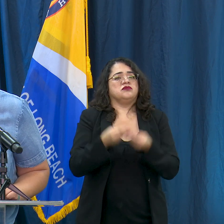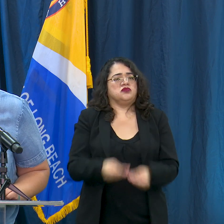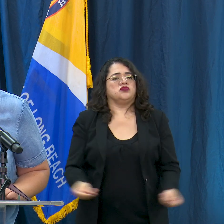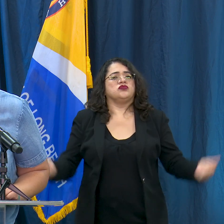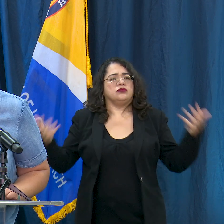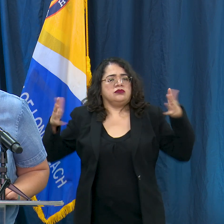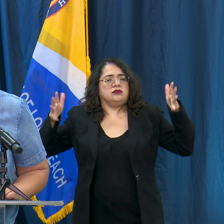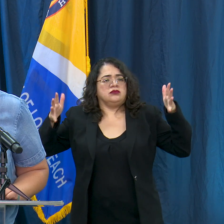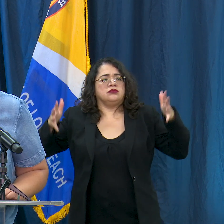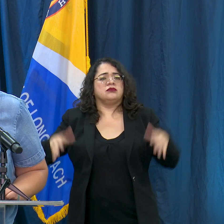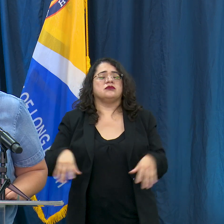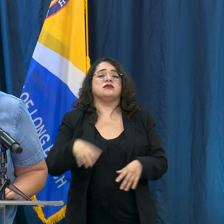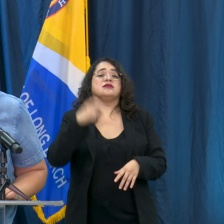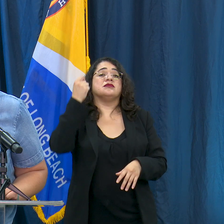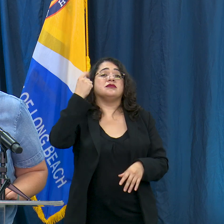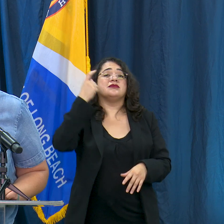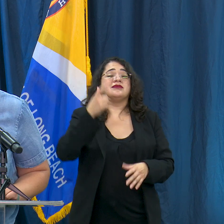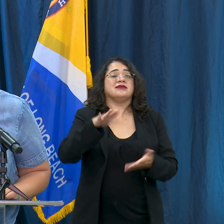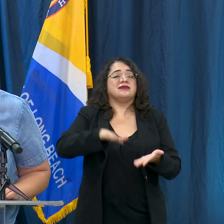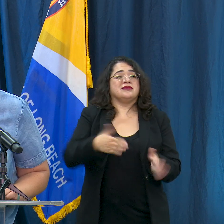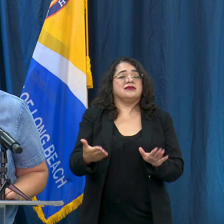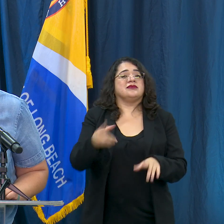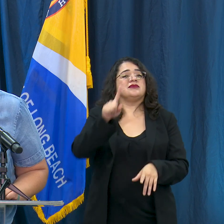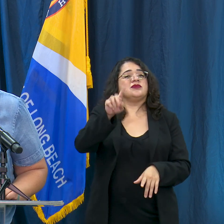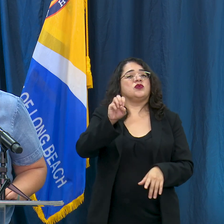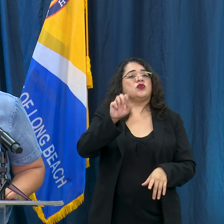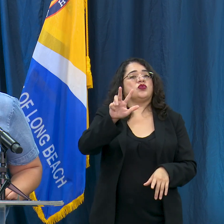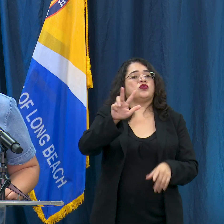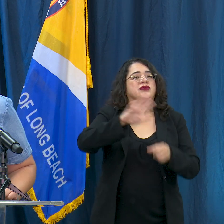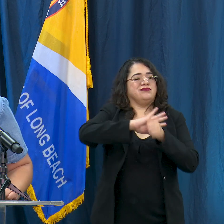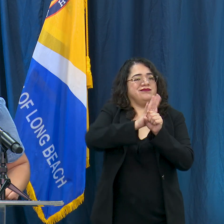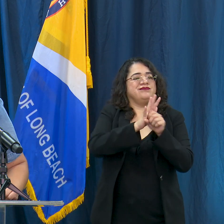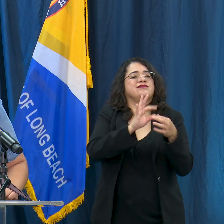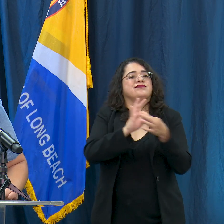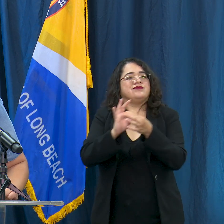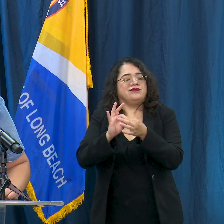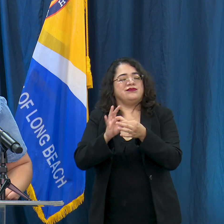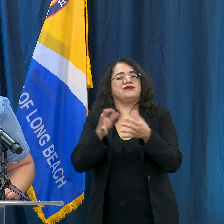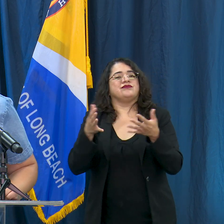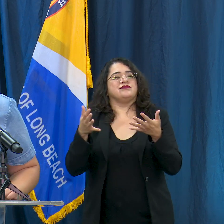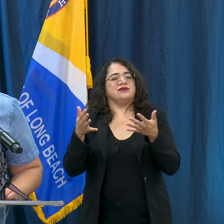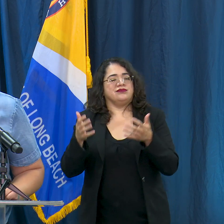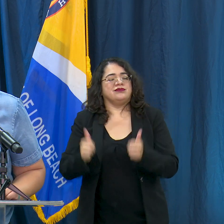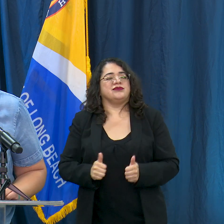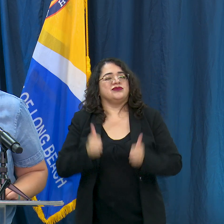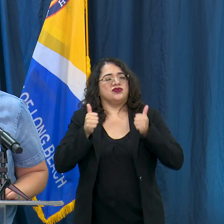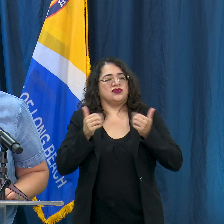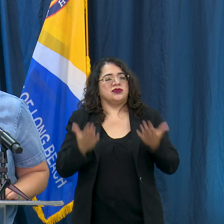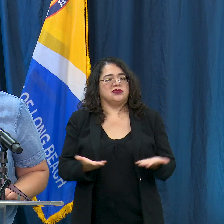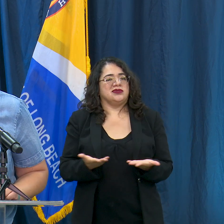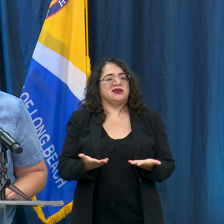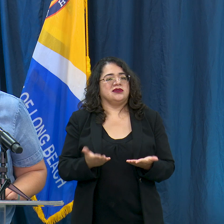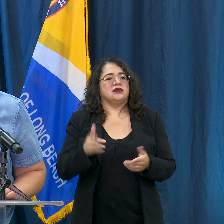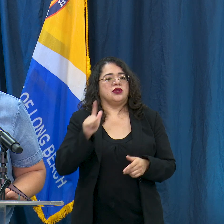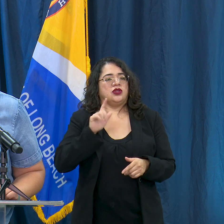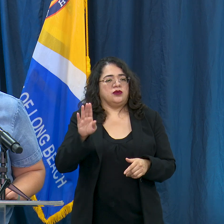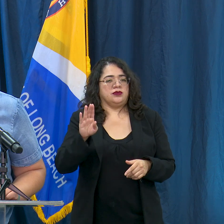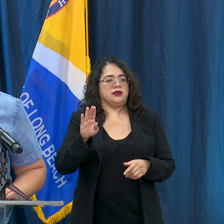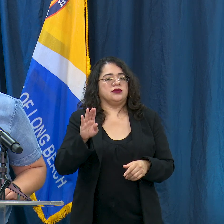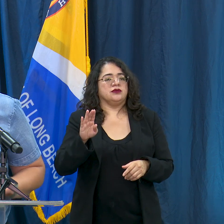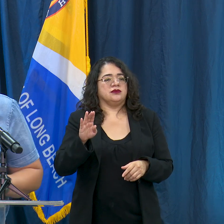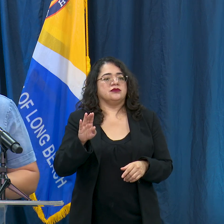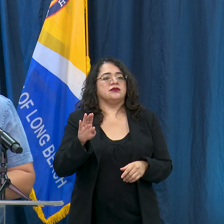nos entristece en informar que hemos perdido a 103 personas residentes de Long Beach por el